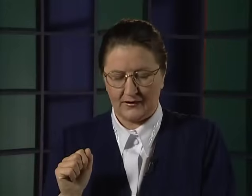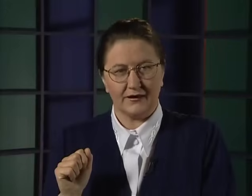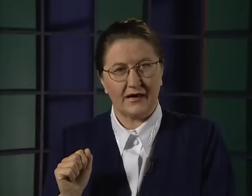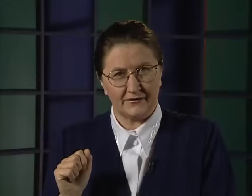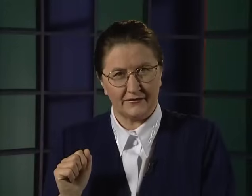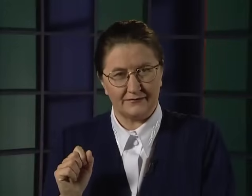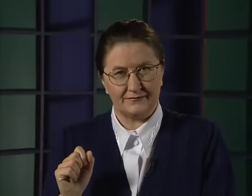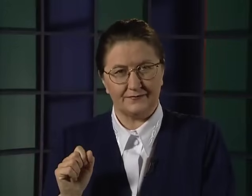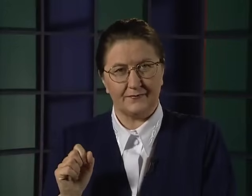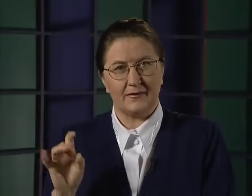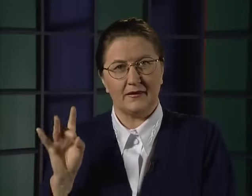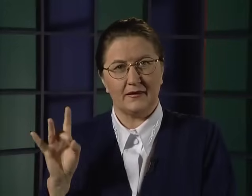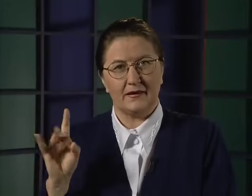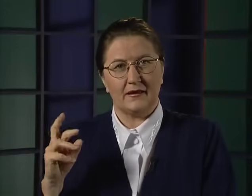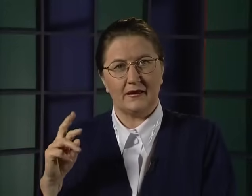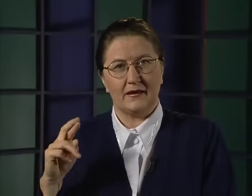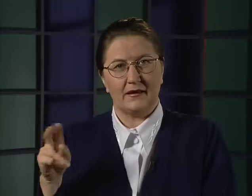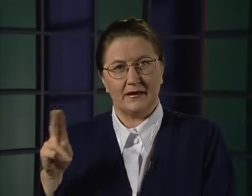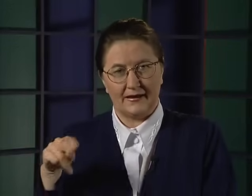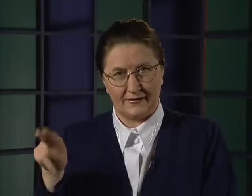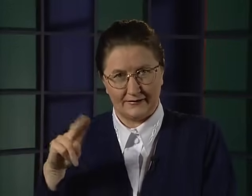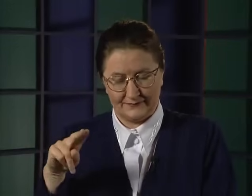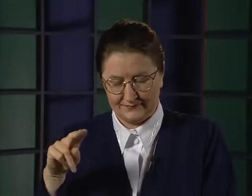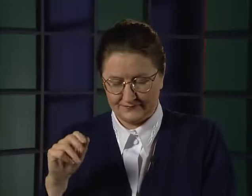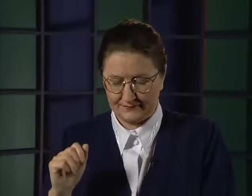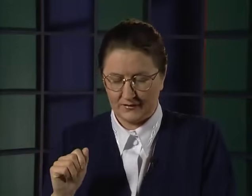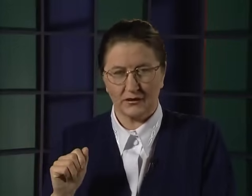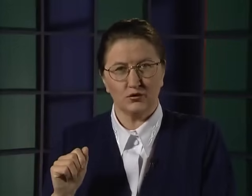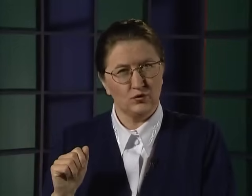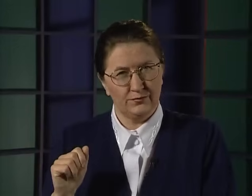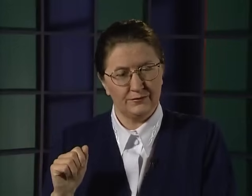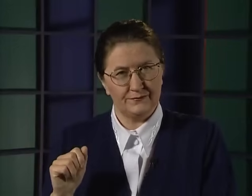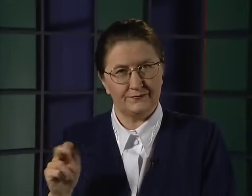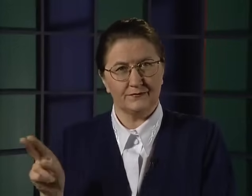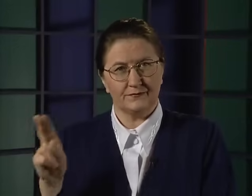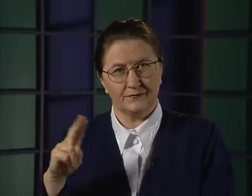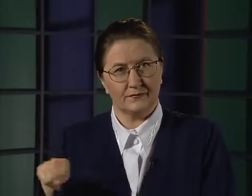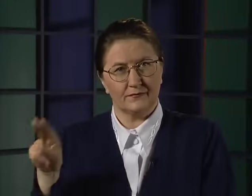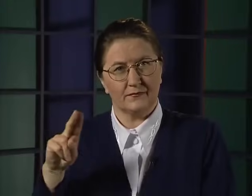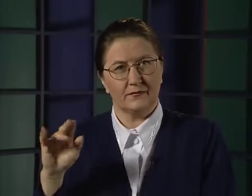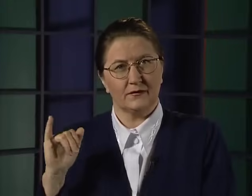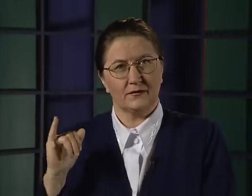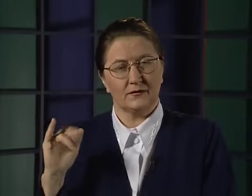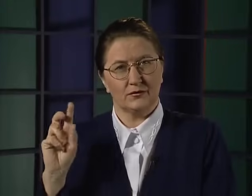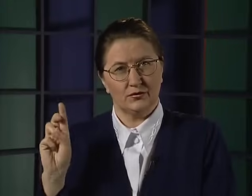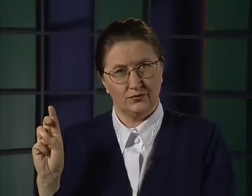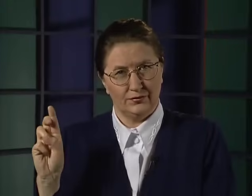Ряд, ряд. Дуб, дуб.